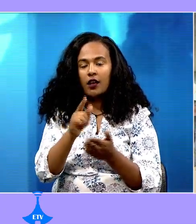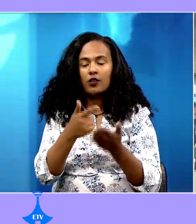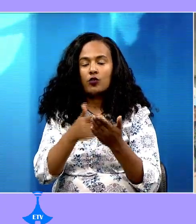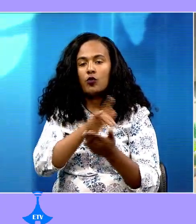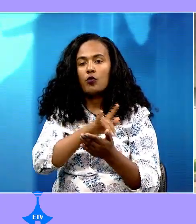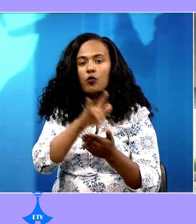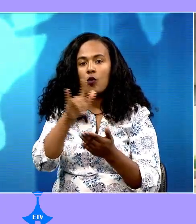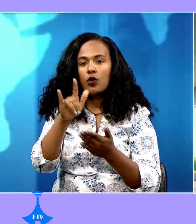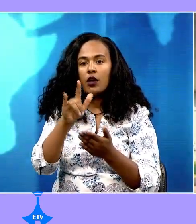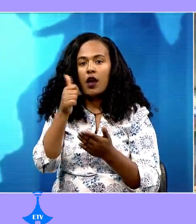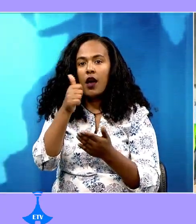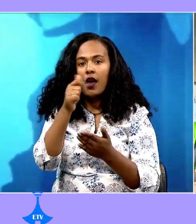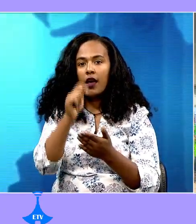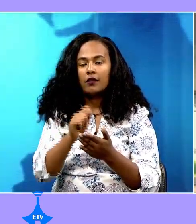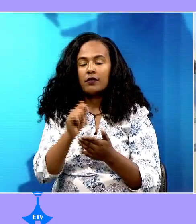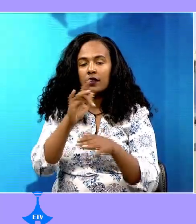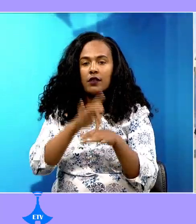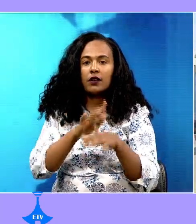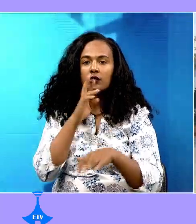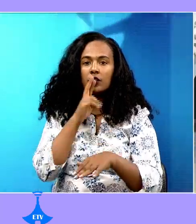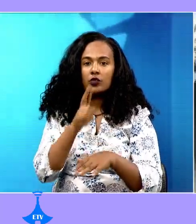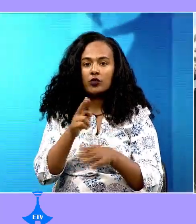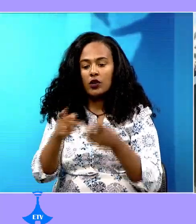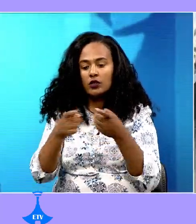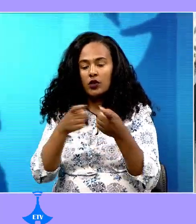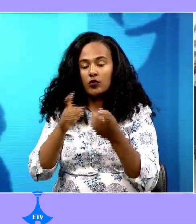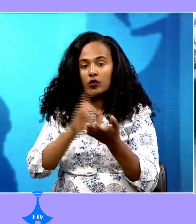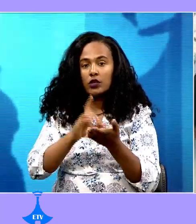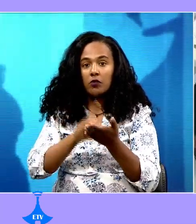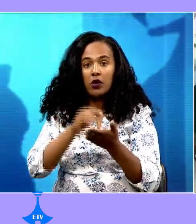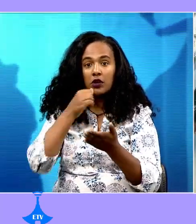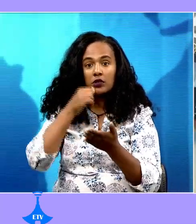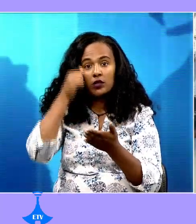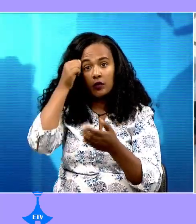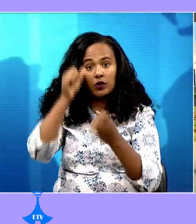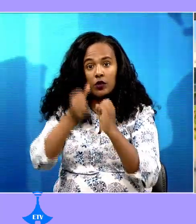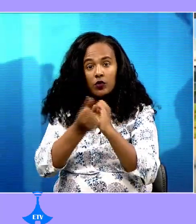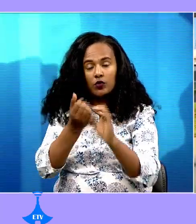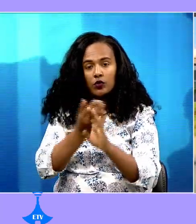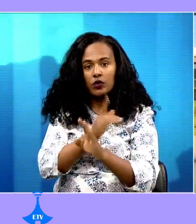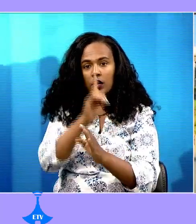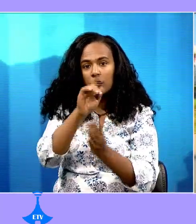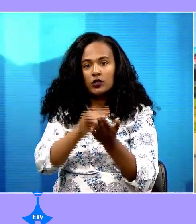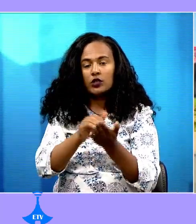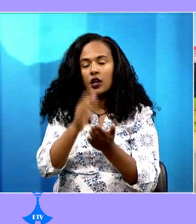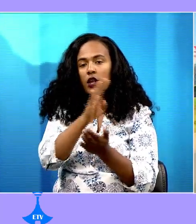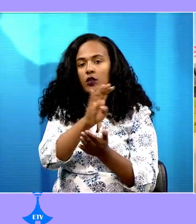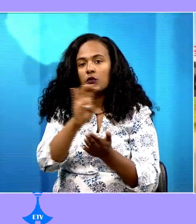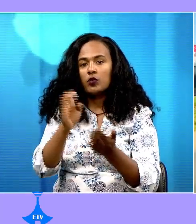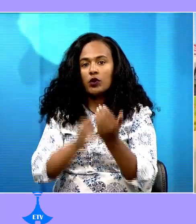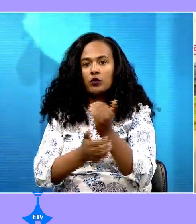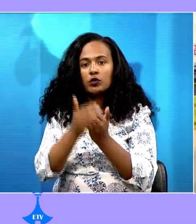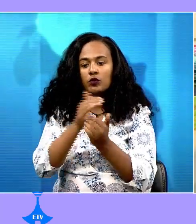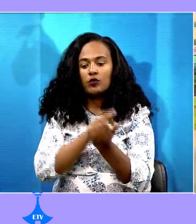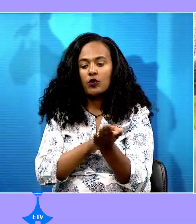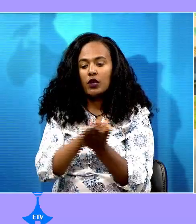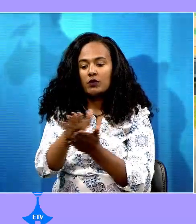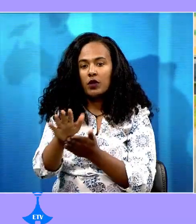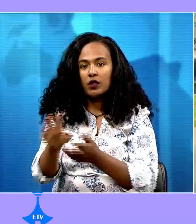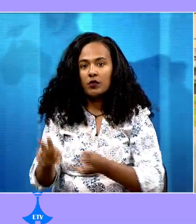ቦሌ አያት ሳይት ተጠቃሾች ናቸው። የአስተዳደሩ ከንቲባ አዳነች አቤቤ ከለውጡ ወዲህ 1400 ኪሎ ሜትር የሚሸፍኑ የአስፋልት